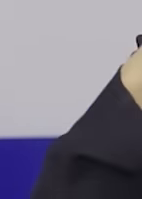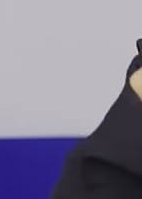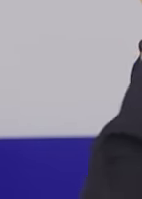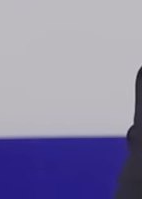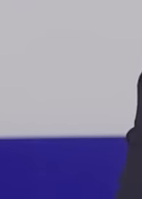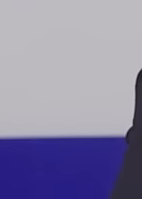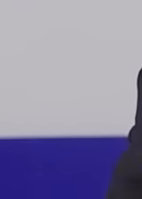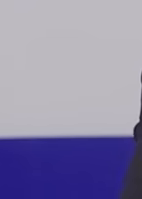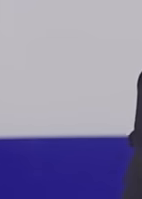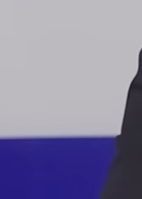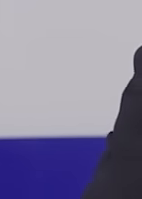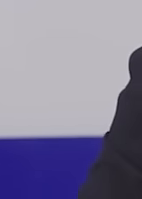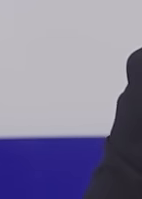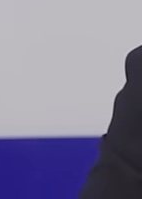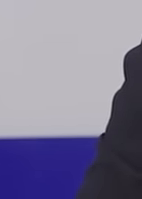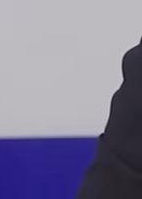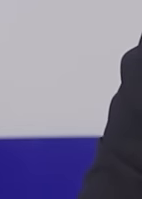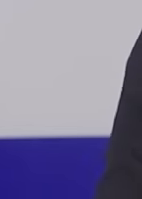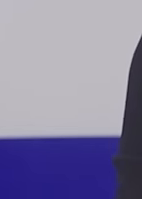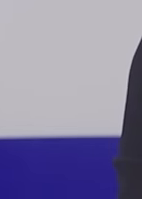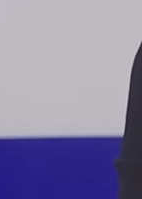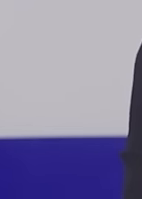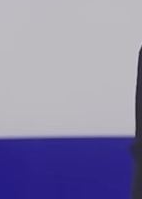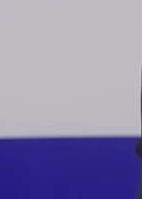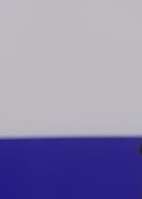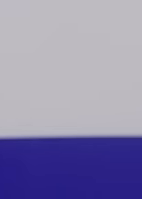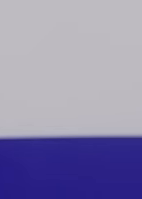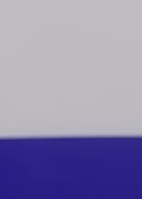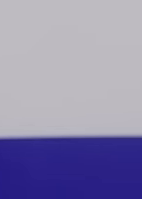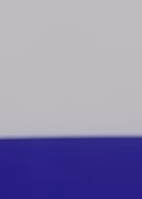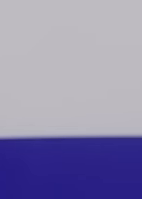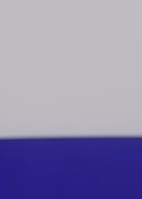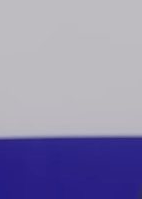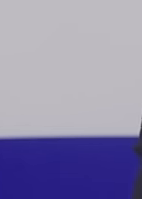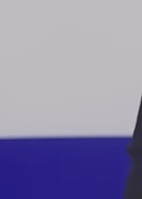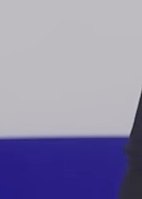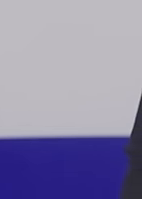지원이 필요하다라고 하면 당연히 이 분야에 대해서